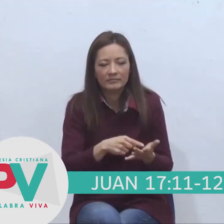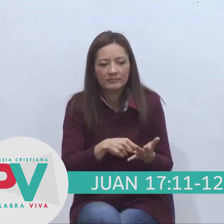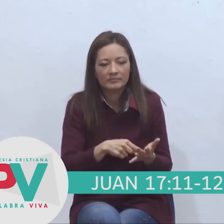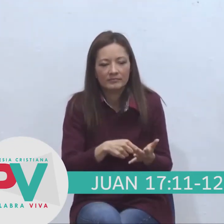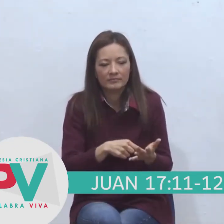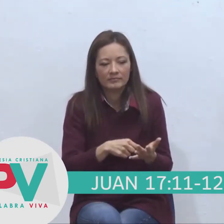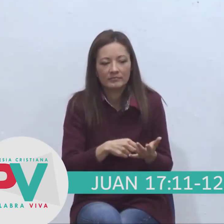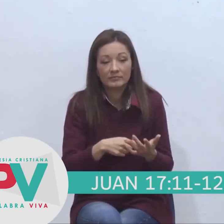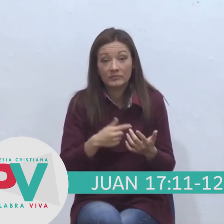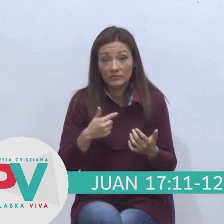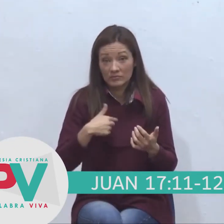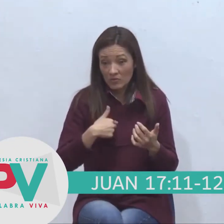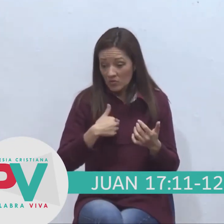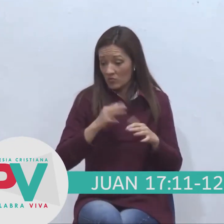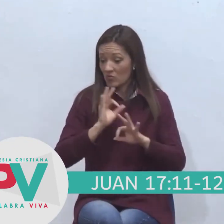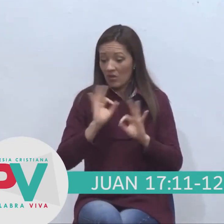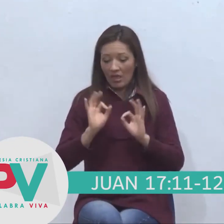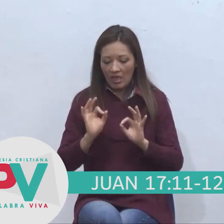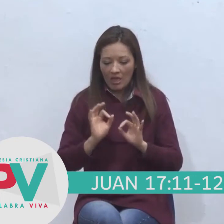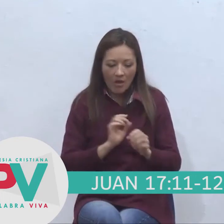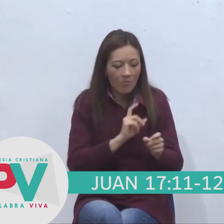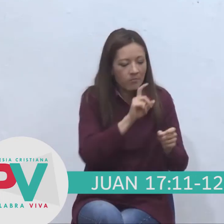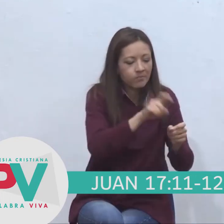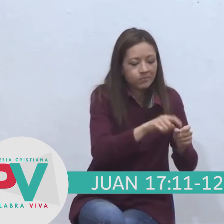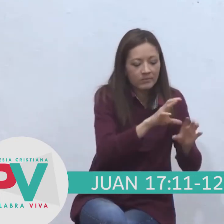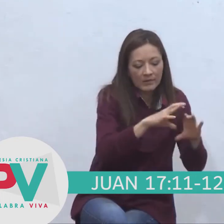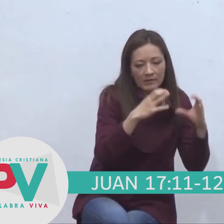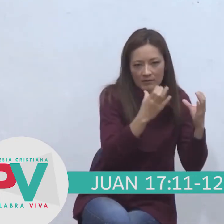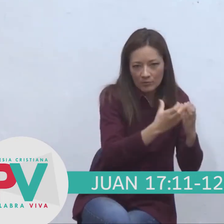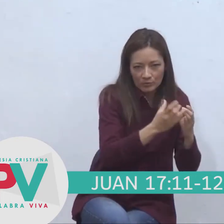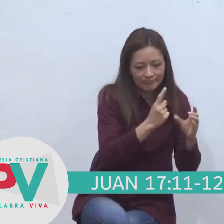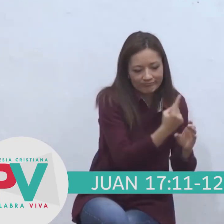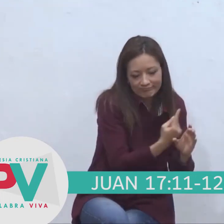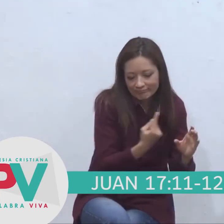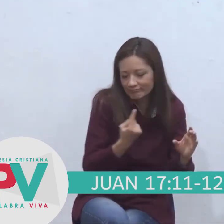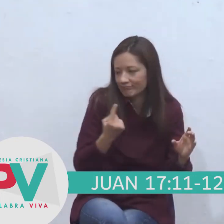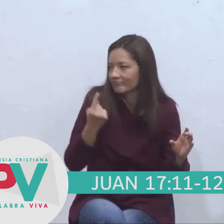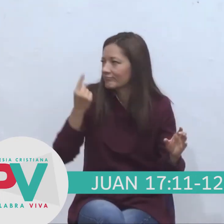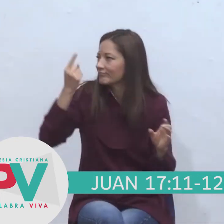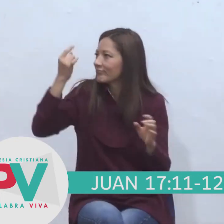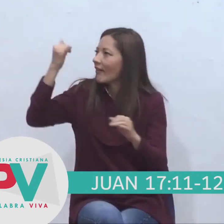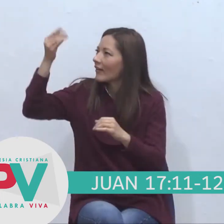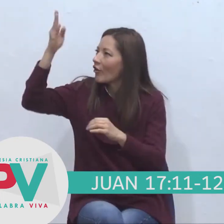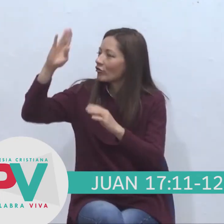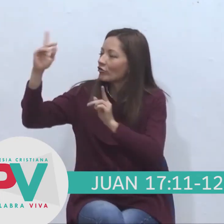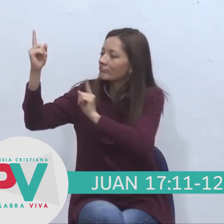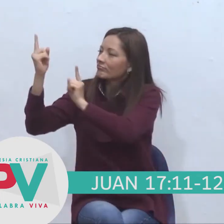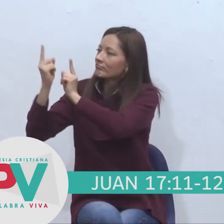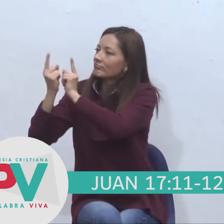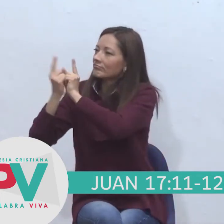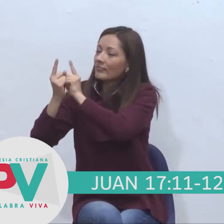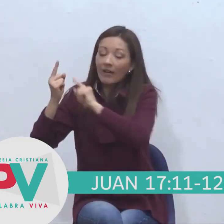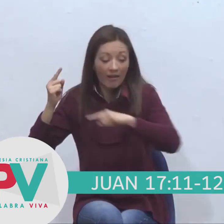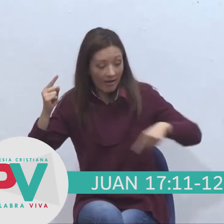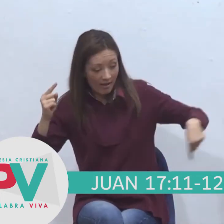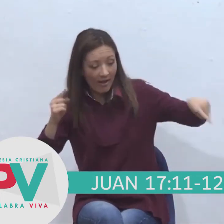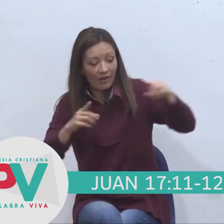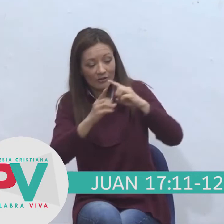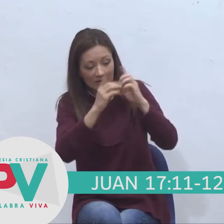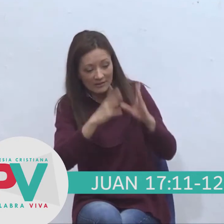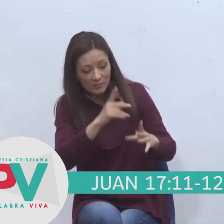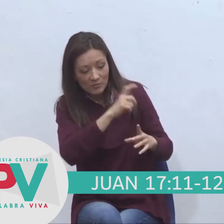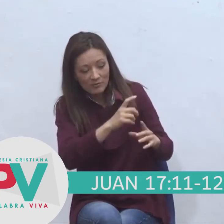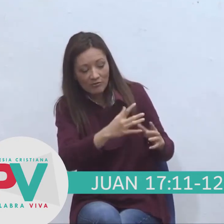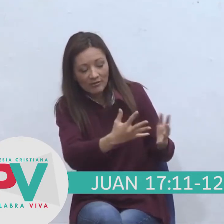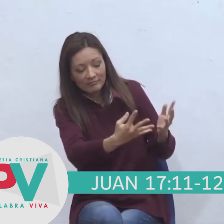Y ya no estoy en el mundo, mas estos están en el mundo, y yo voy a ti, Padre Santo. A los que me has dado, guárdalos en